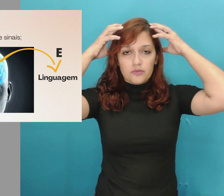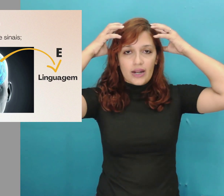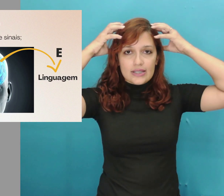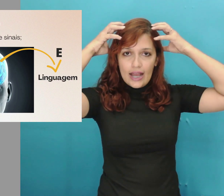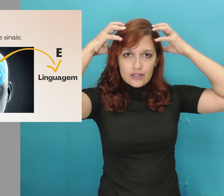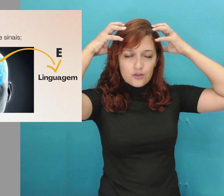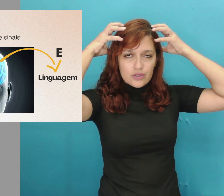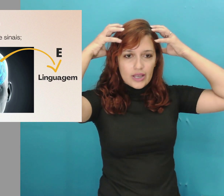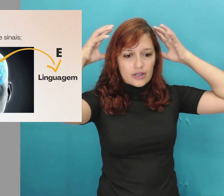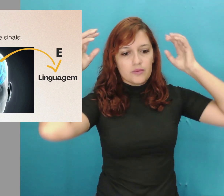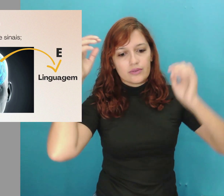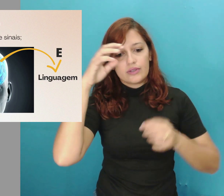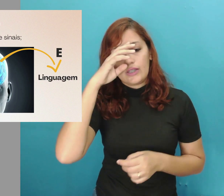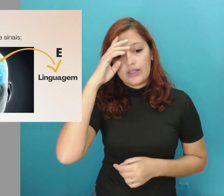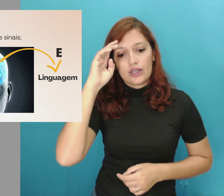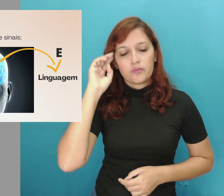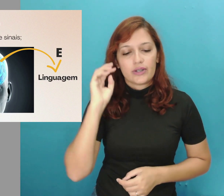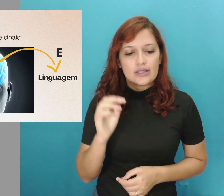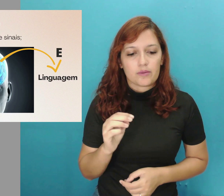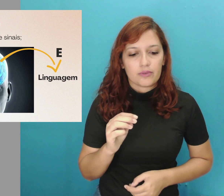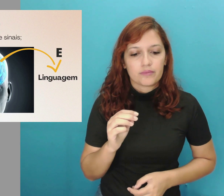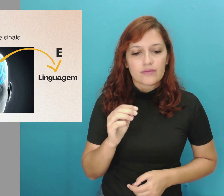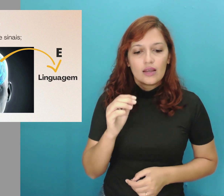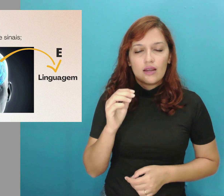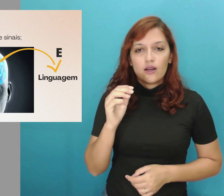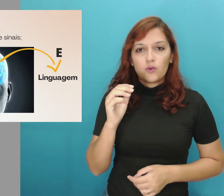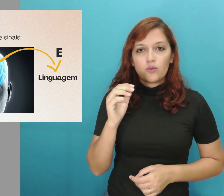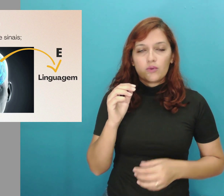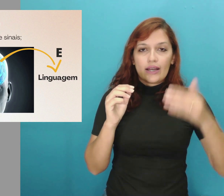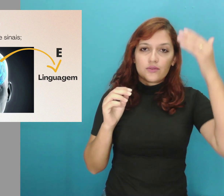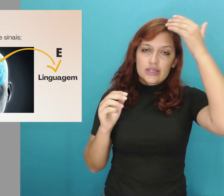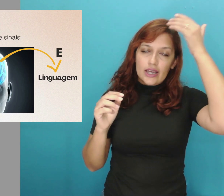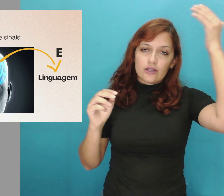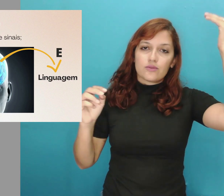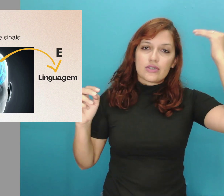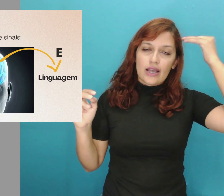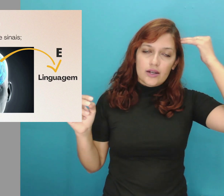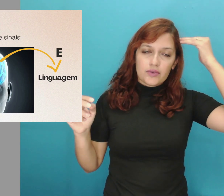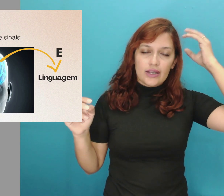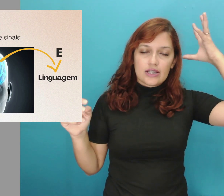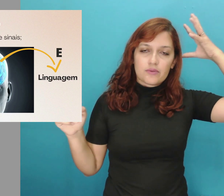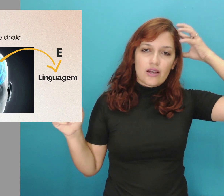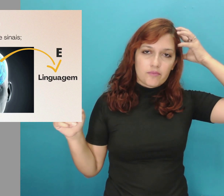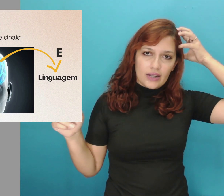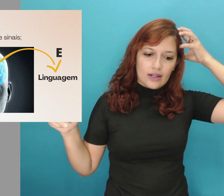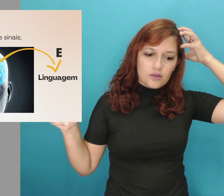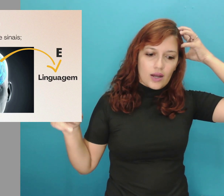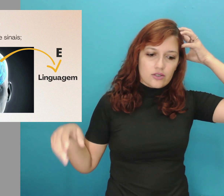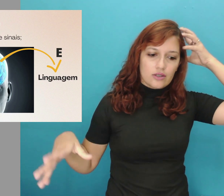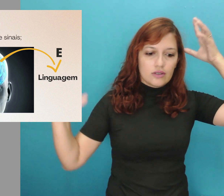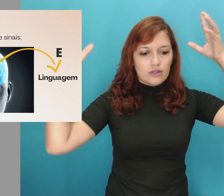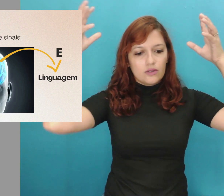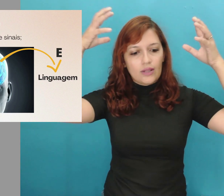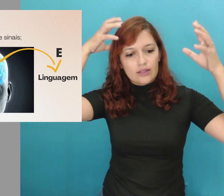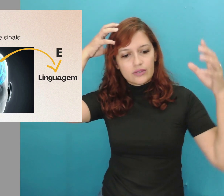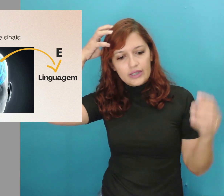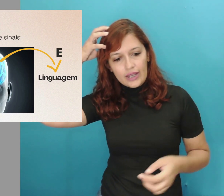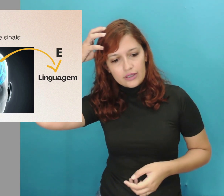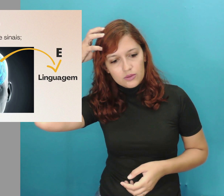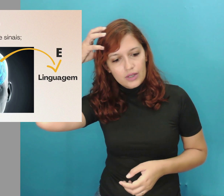as áreas do cérebro. Então, por exemplo, o lado esquerdo do cérebro ele é responsável pela linguagem e o lado direito